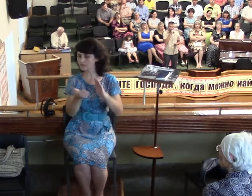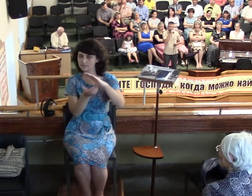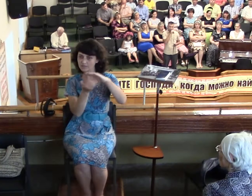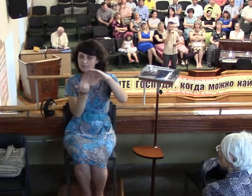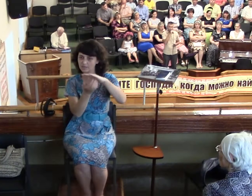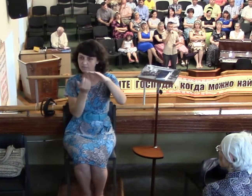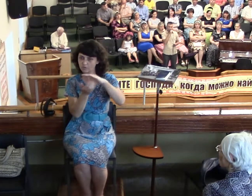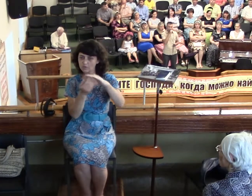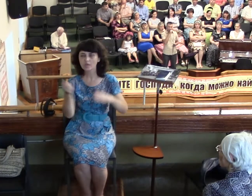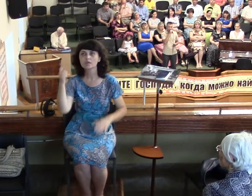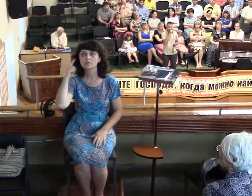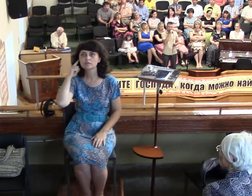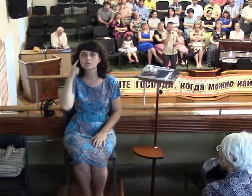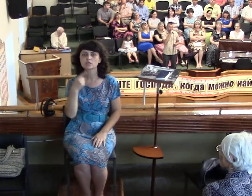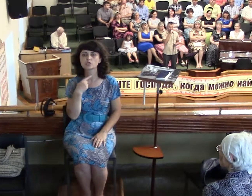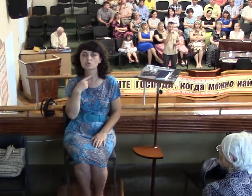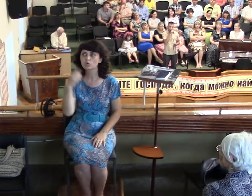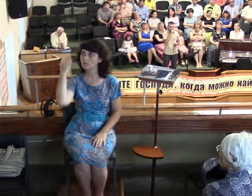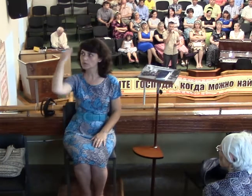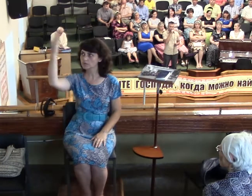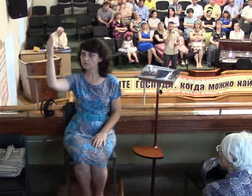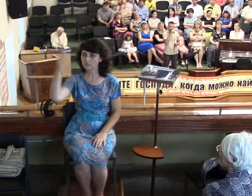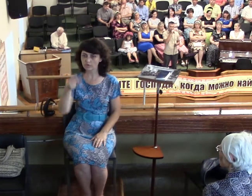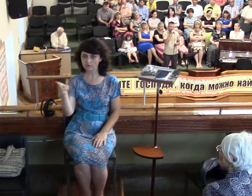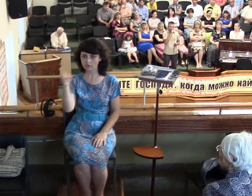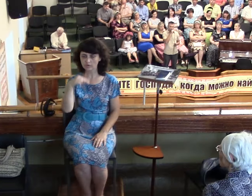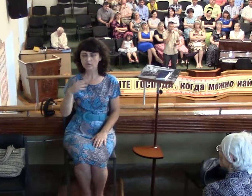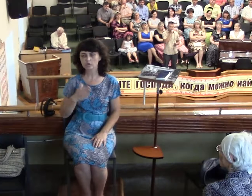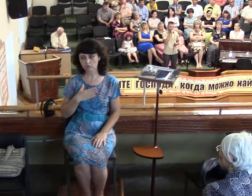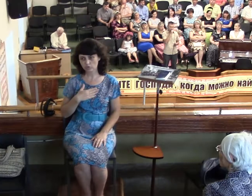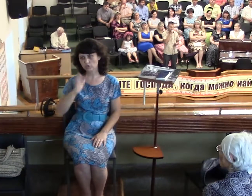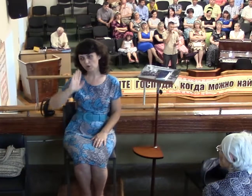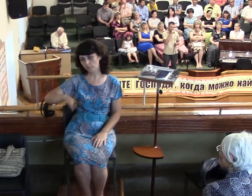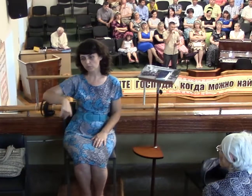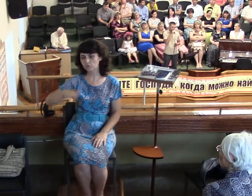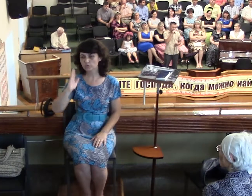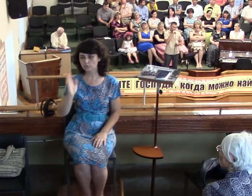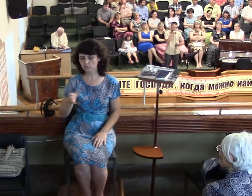и путь чистенный, тяжел и не